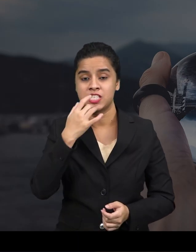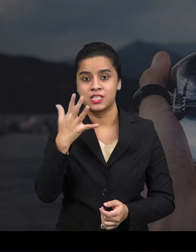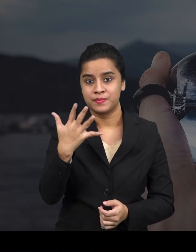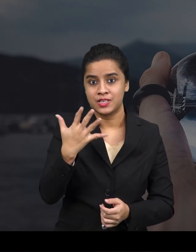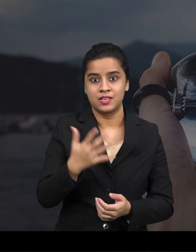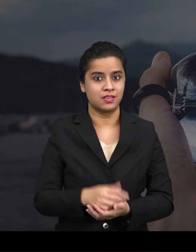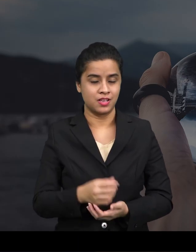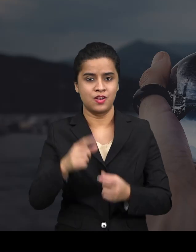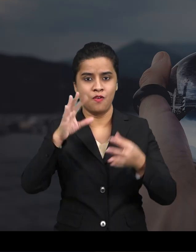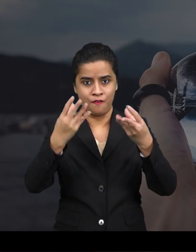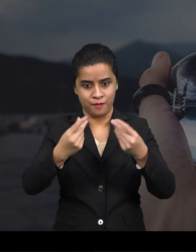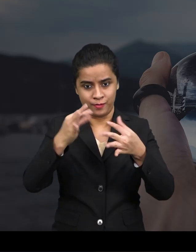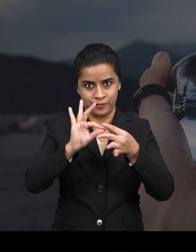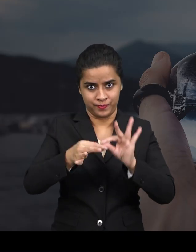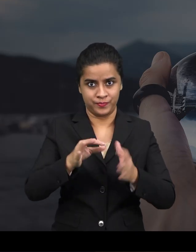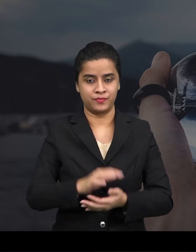கண்ணாடி சூத்திரம்,